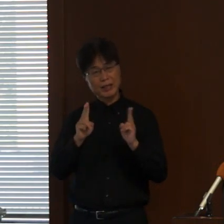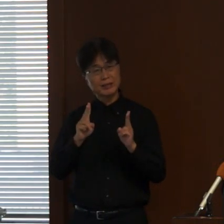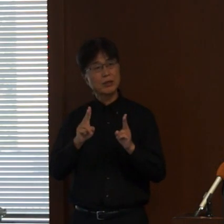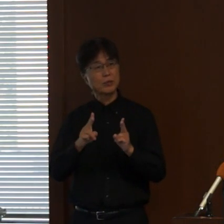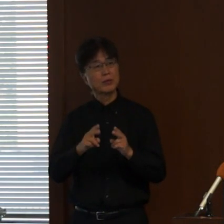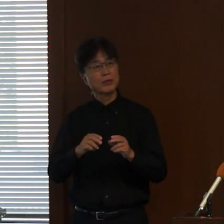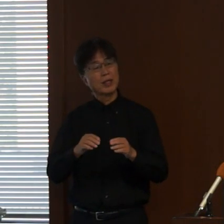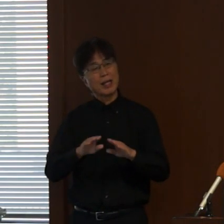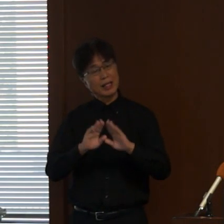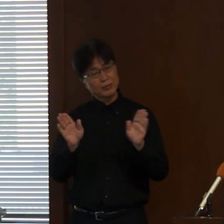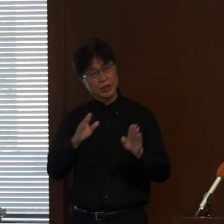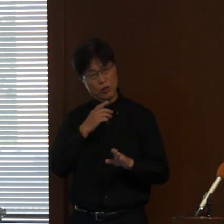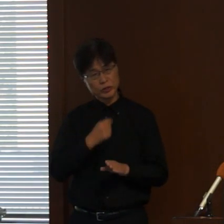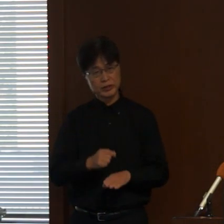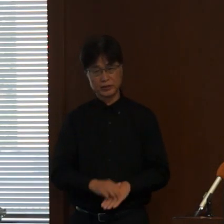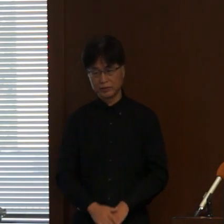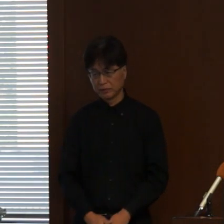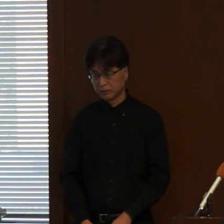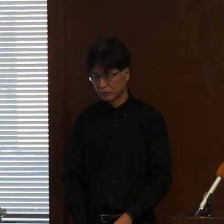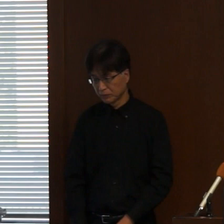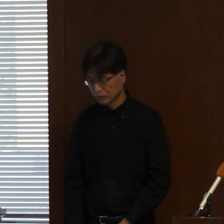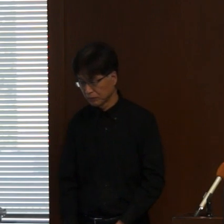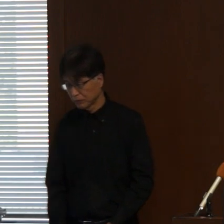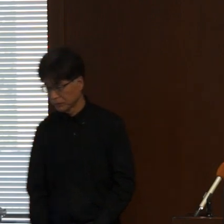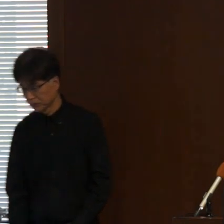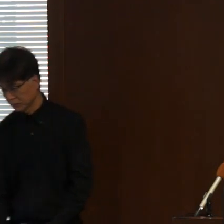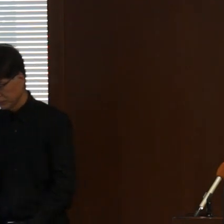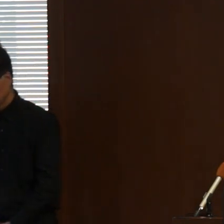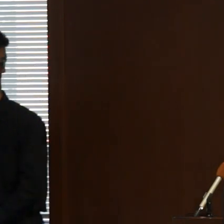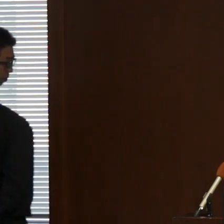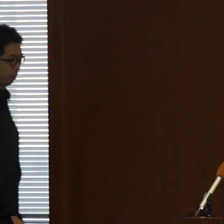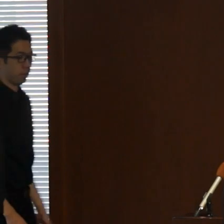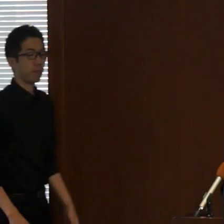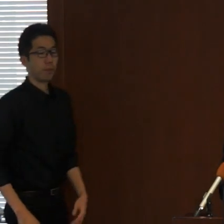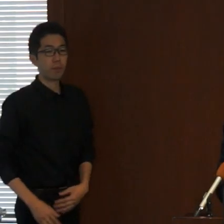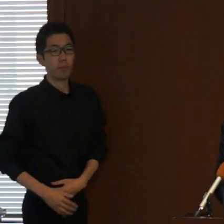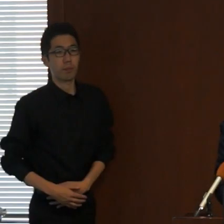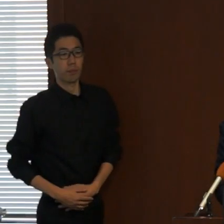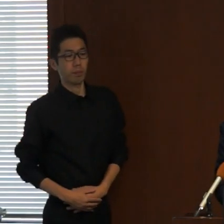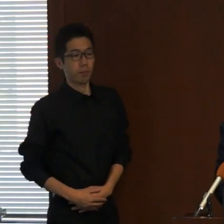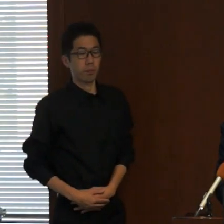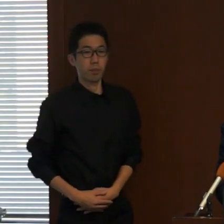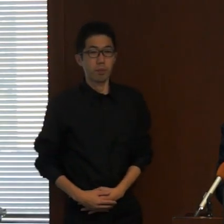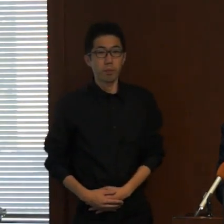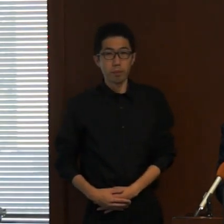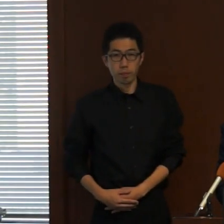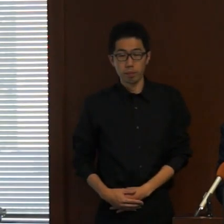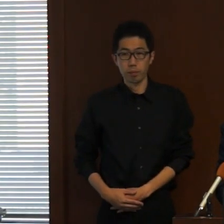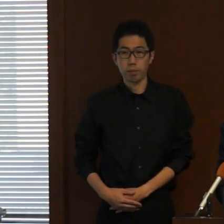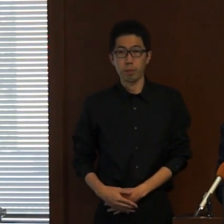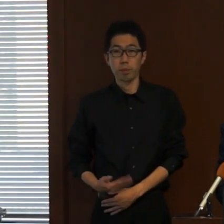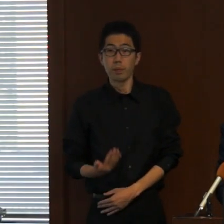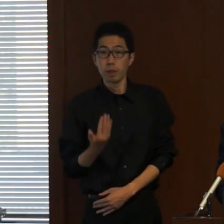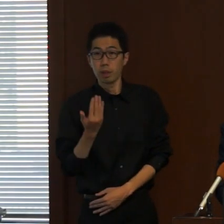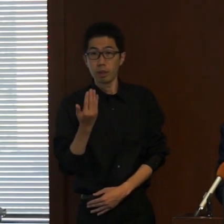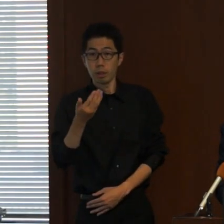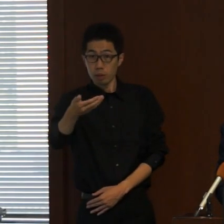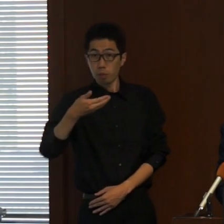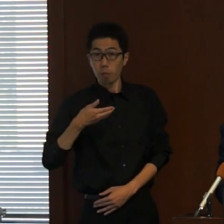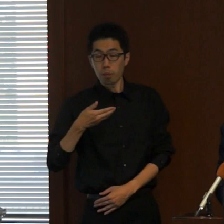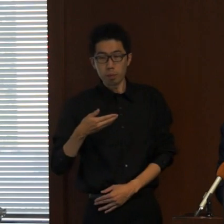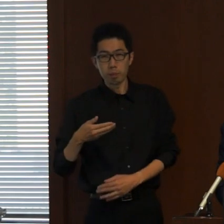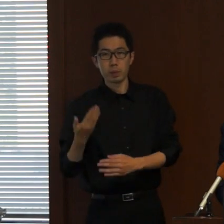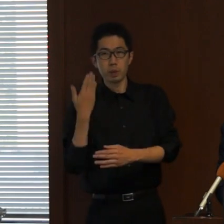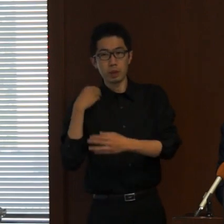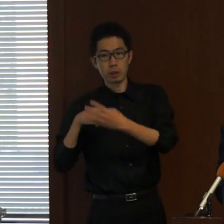いで。 毎日新聞です。 先ほど4月、5月、6月で3段